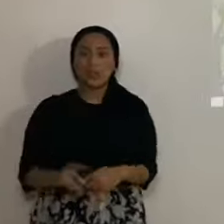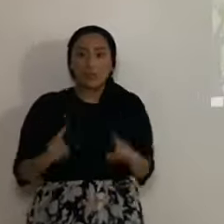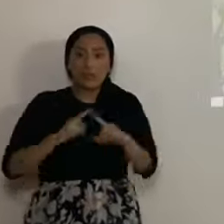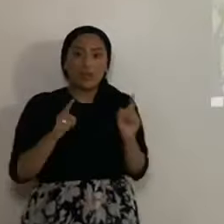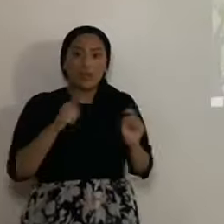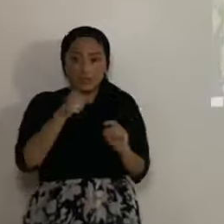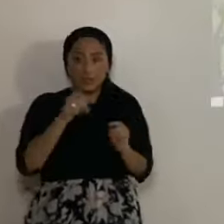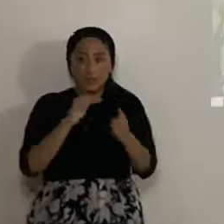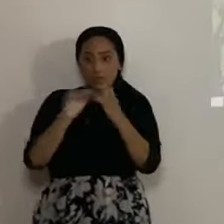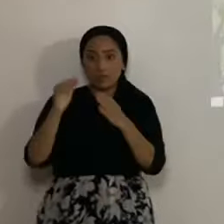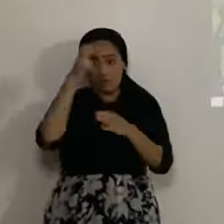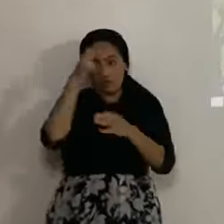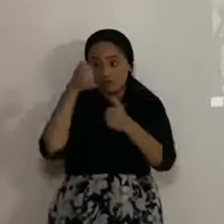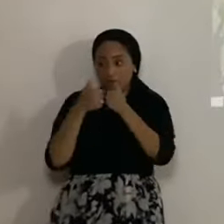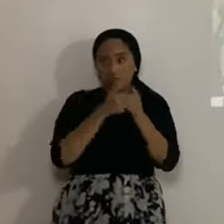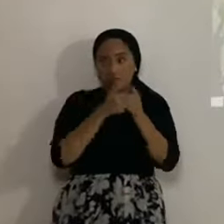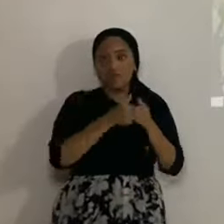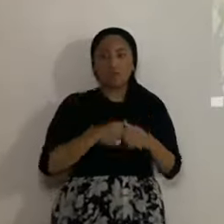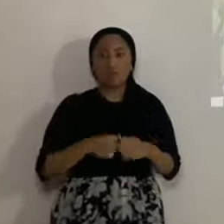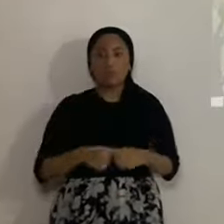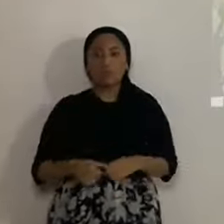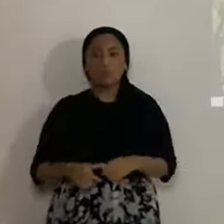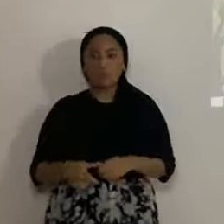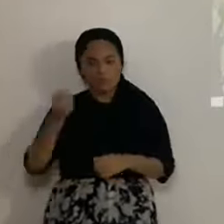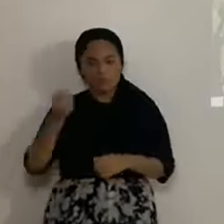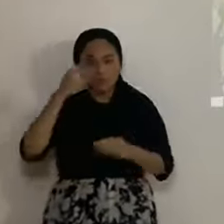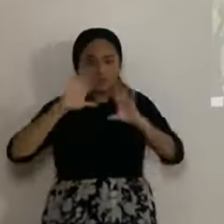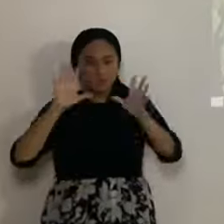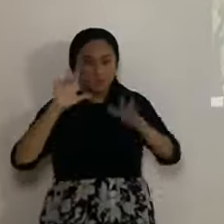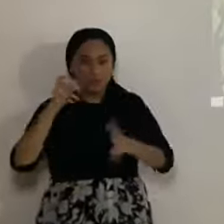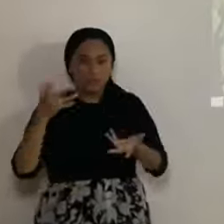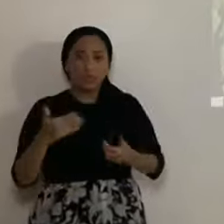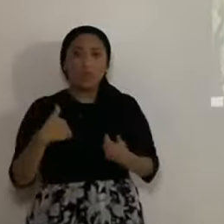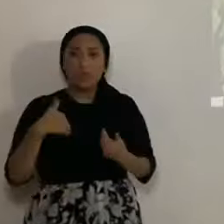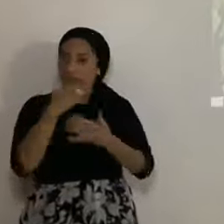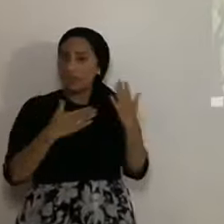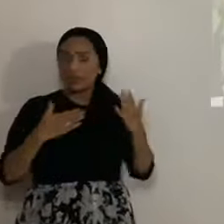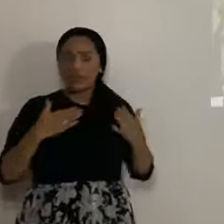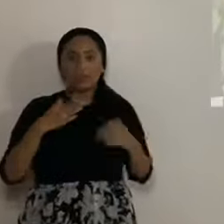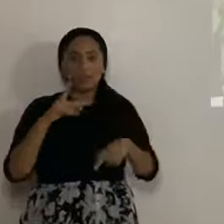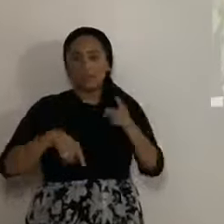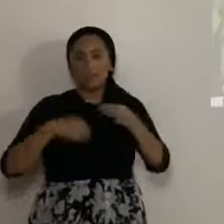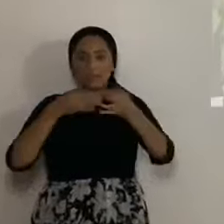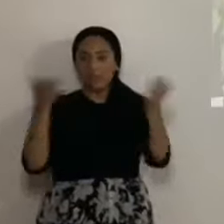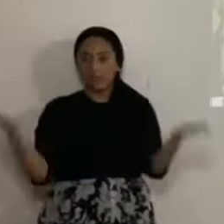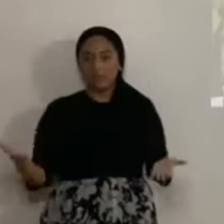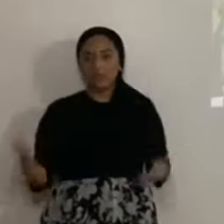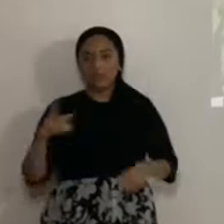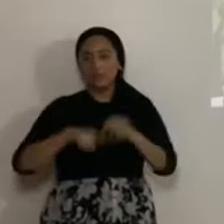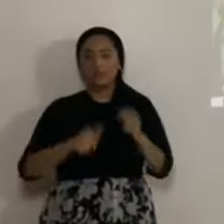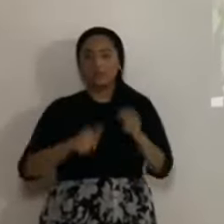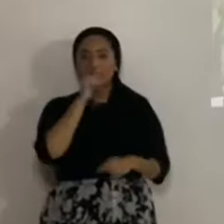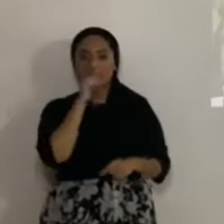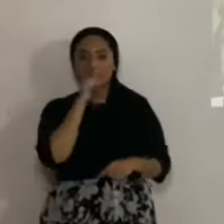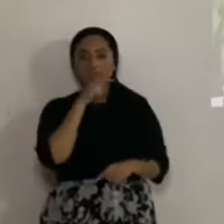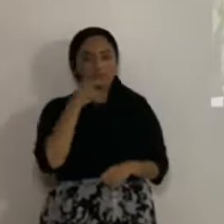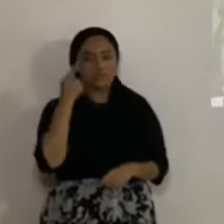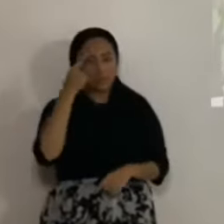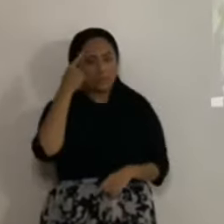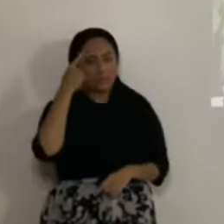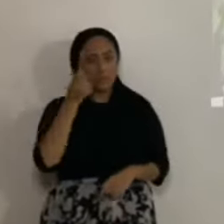¿pero te vas a dejar amedrentar? ¿Me están entendiendo claramente? Hay cosas que no se pueden decir aquí, sí creo que sí me están